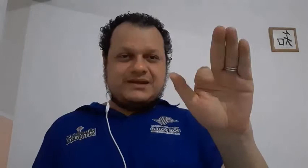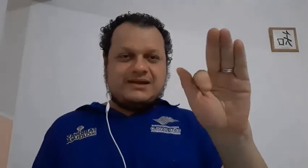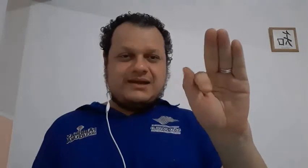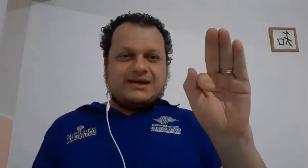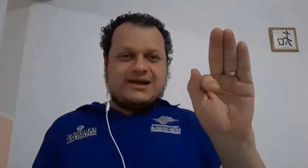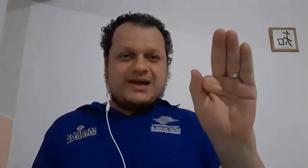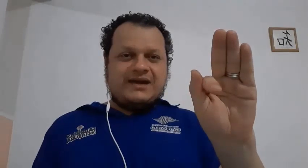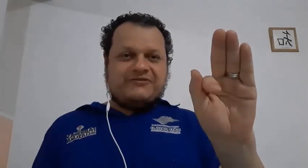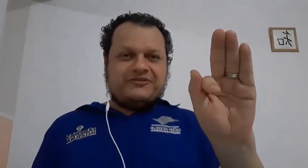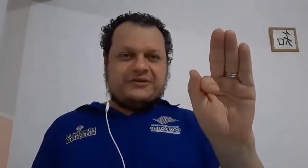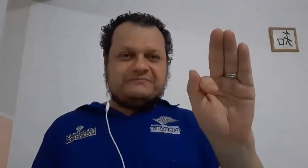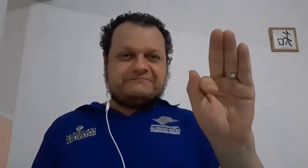F.